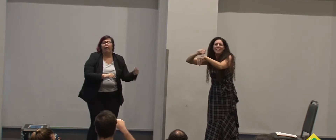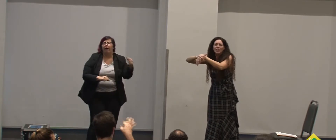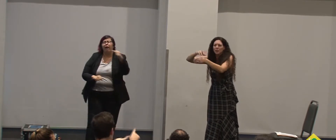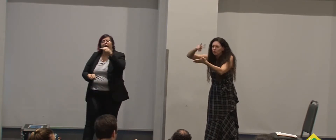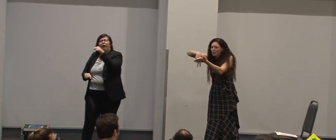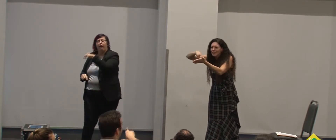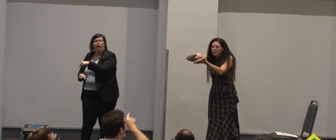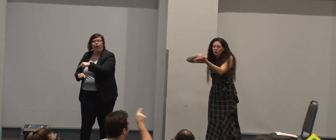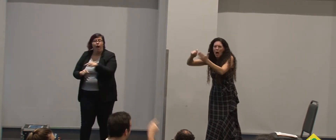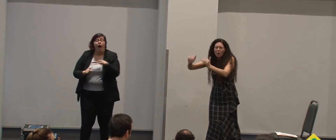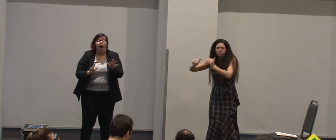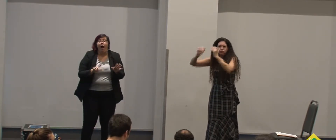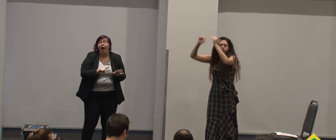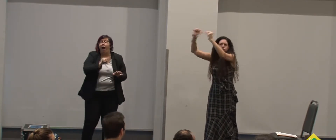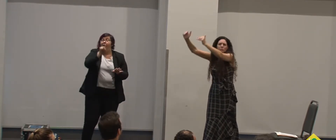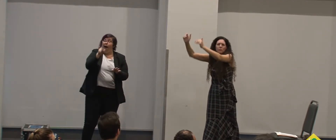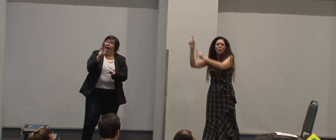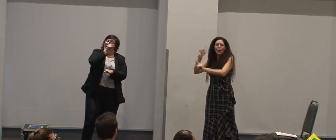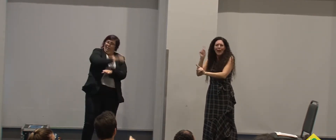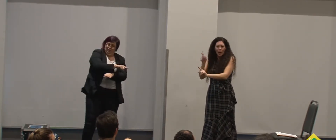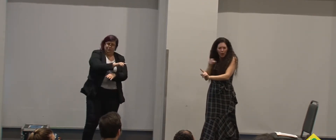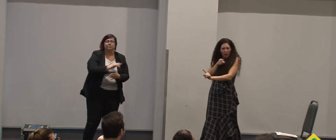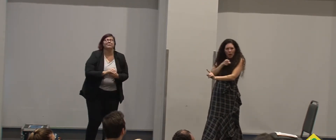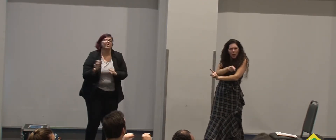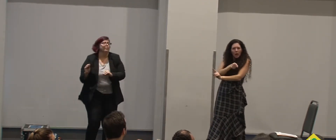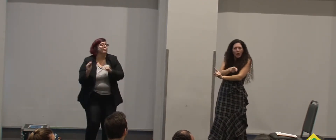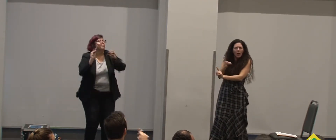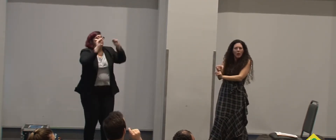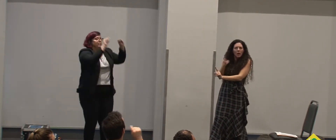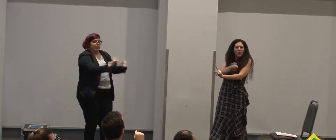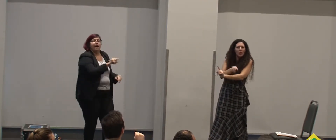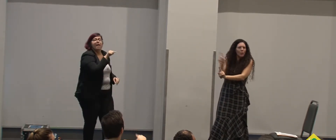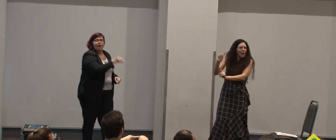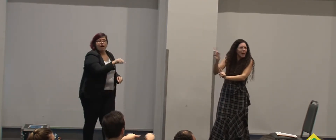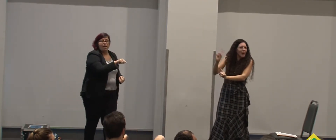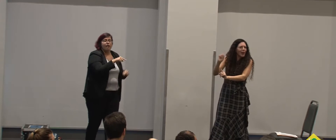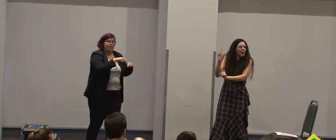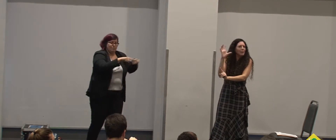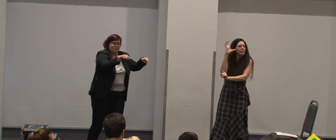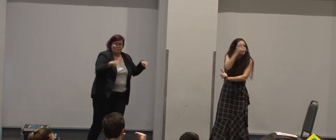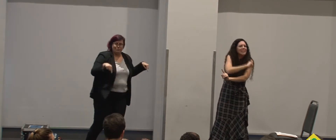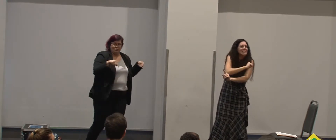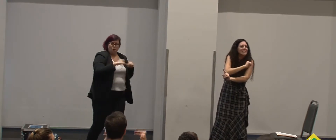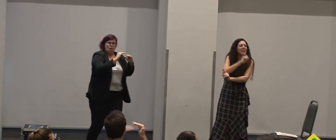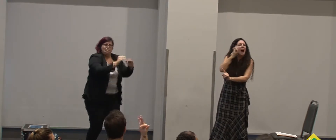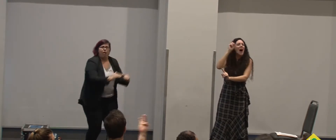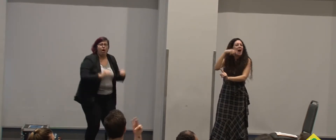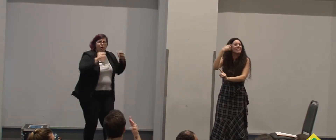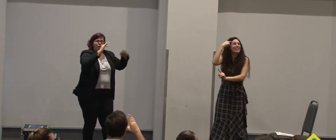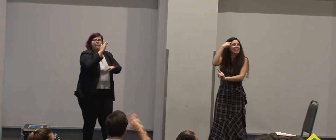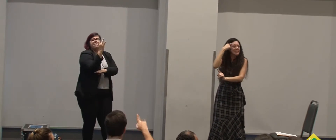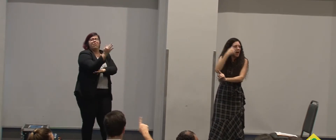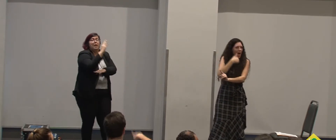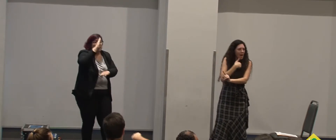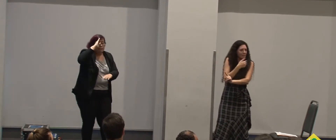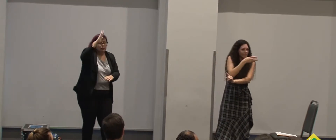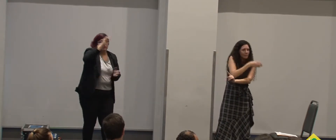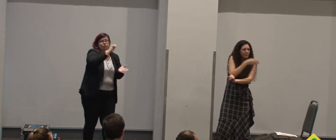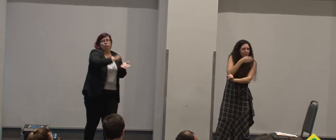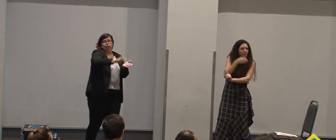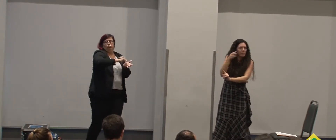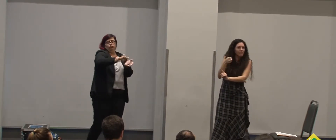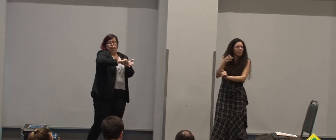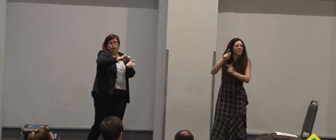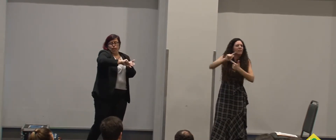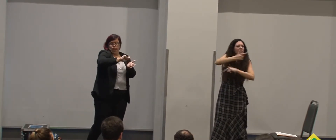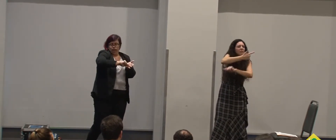Não dá para a gente sair dessa parte de interação da língua de sinais para uma outra parte de interação da